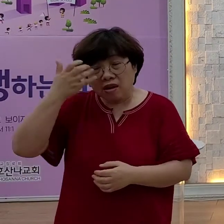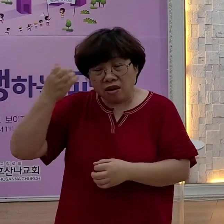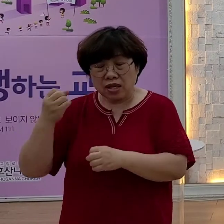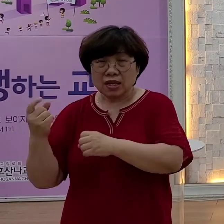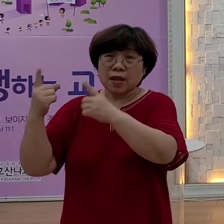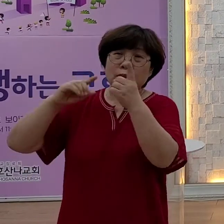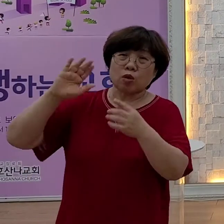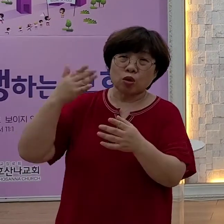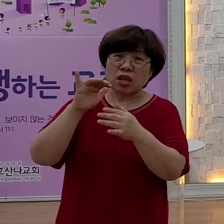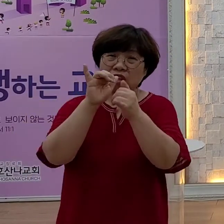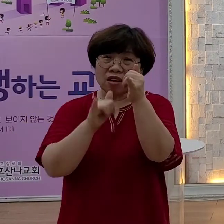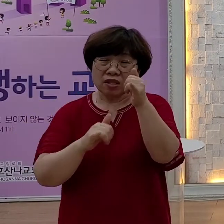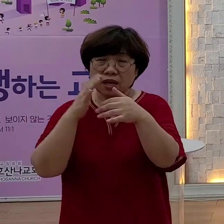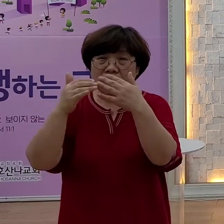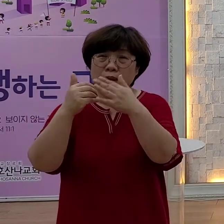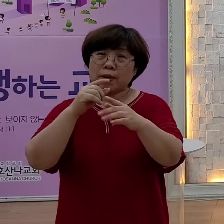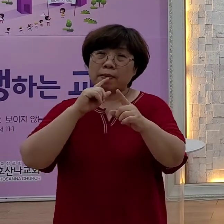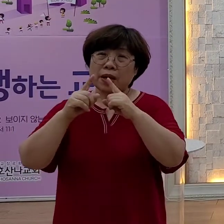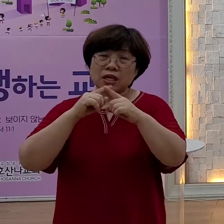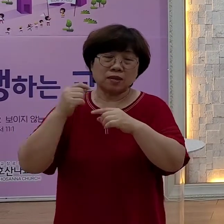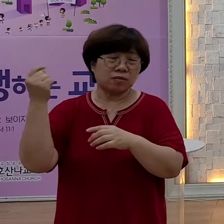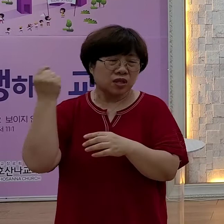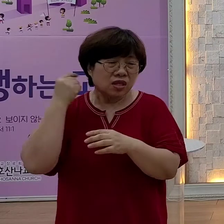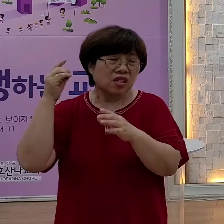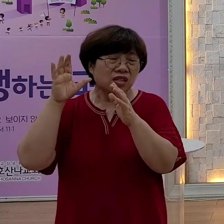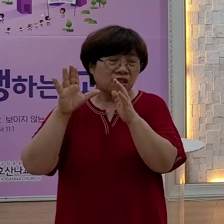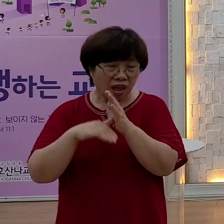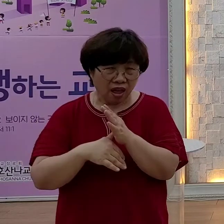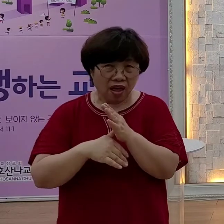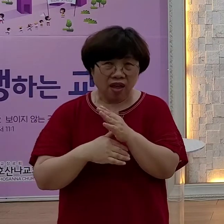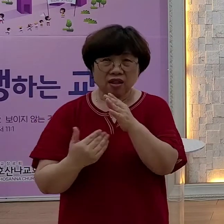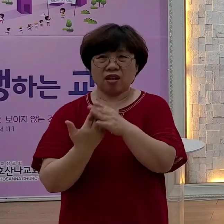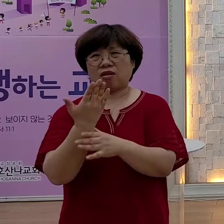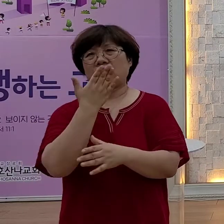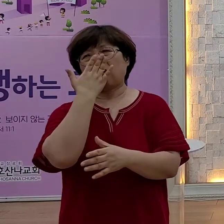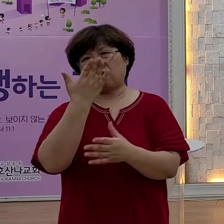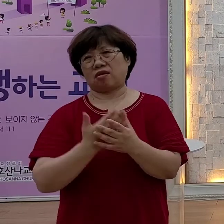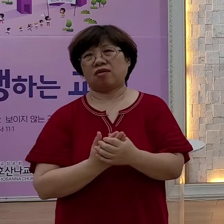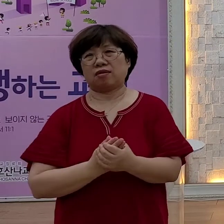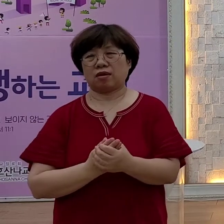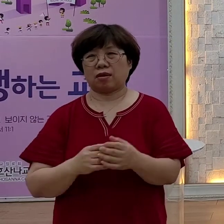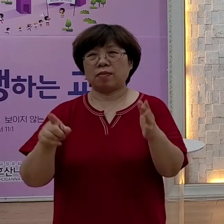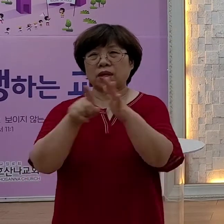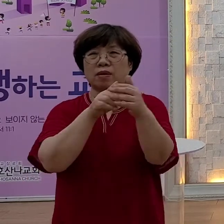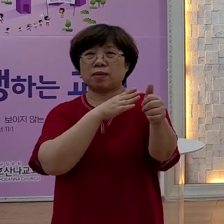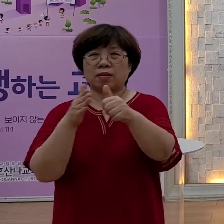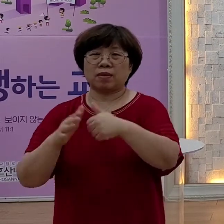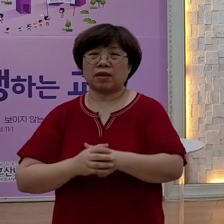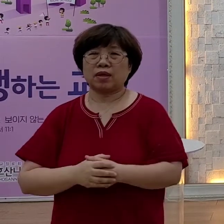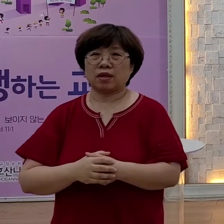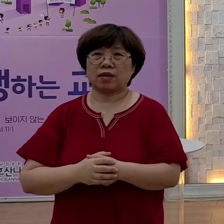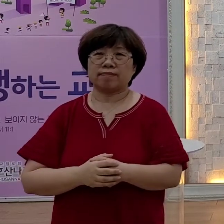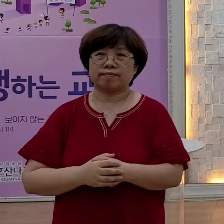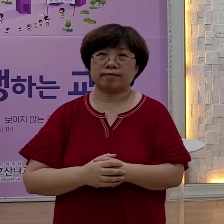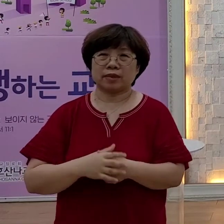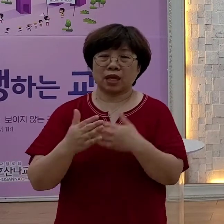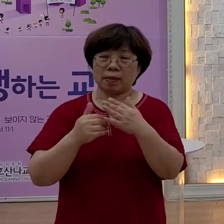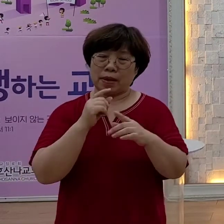살아나는 역사가 하나님의 말씀이 들릴 때에 일어나는 줄 믿으시기 바랍니다. 이게 하나님의 말씀의